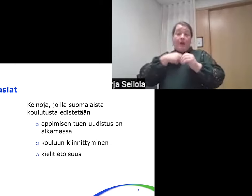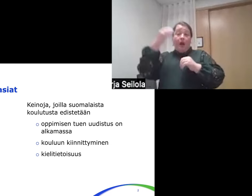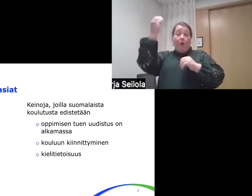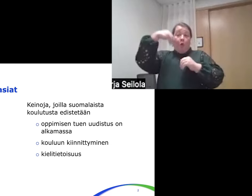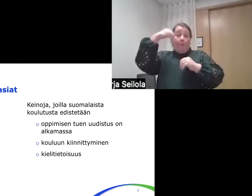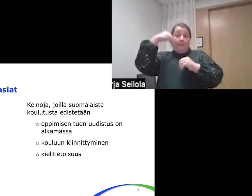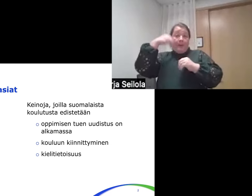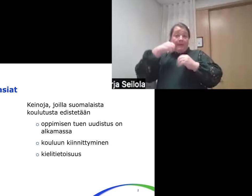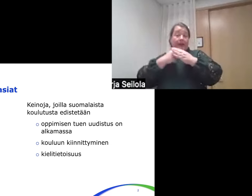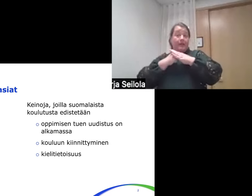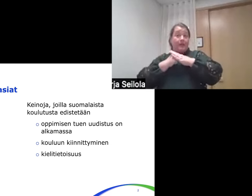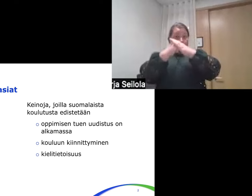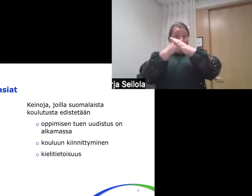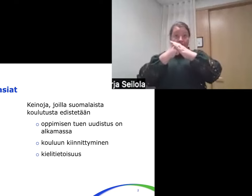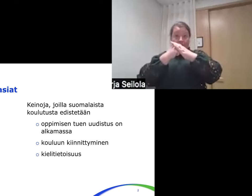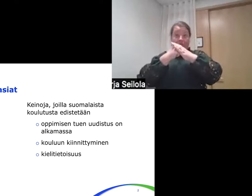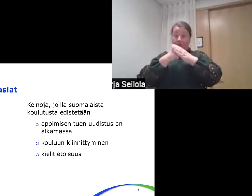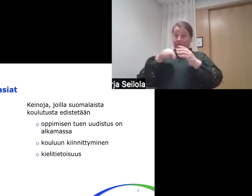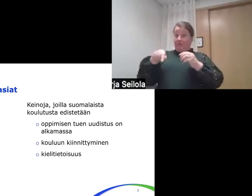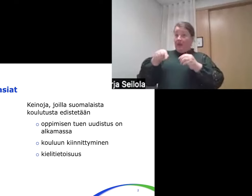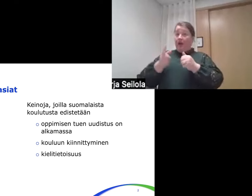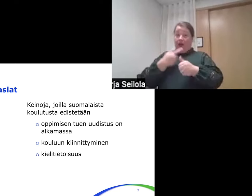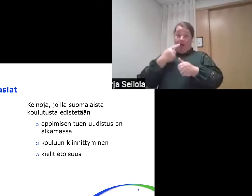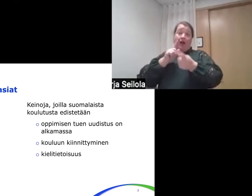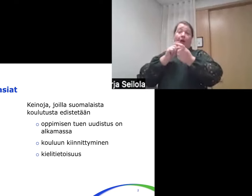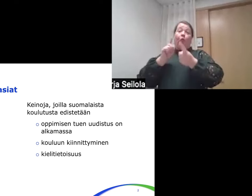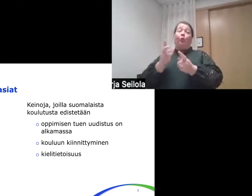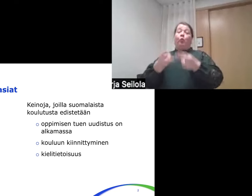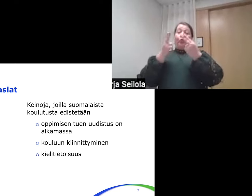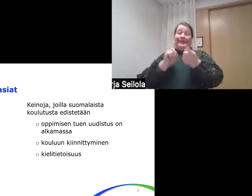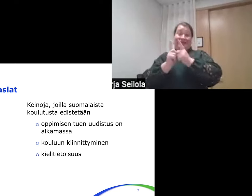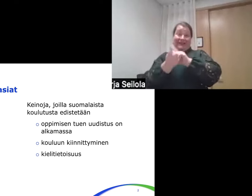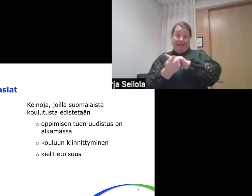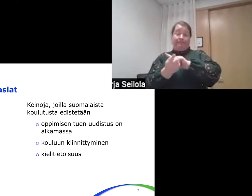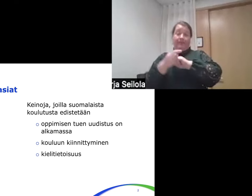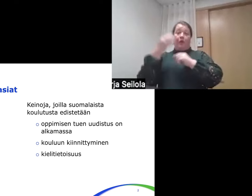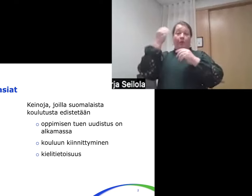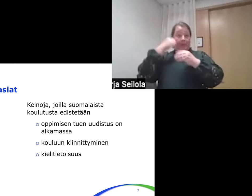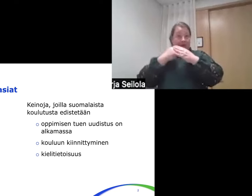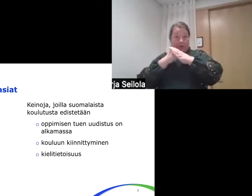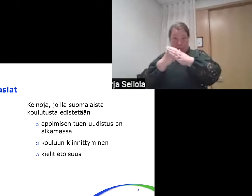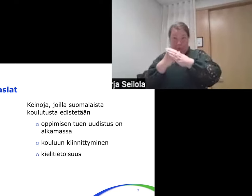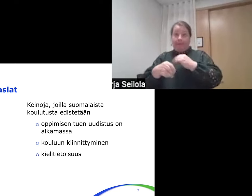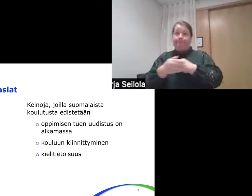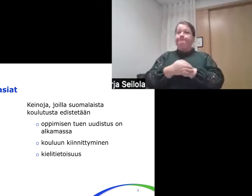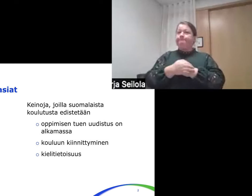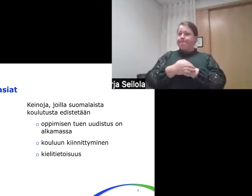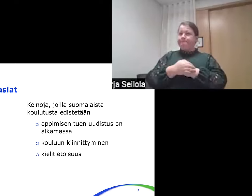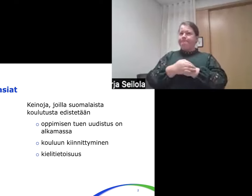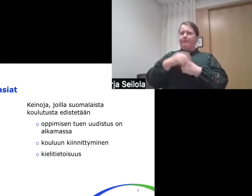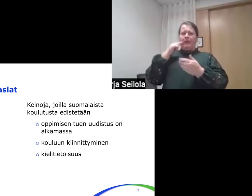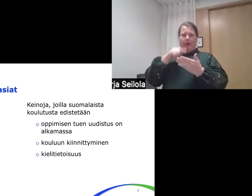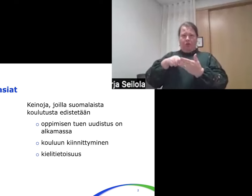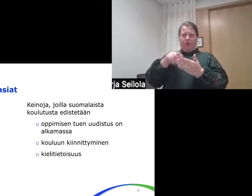ja ylipäänsä jatko-opintoihin. Yksi tärkeä osuus on oppimisen tuki. Oppimisen tuen uudistus on